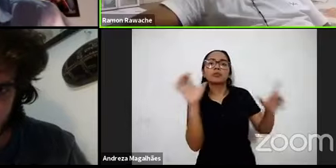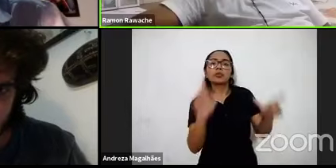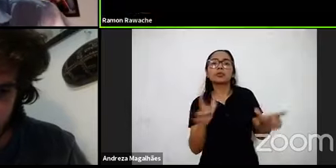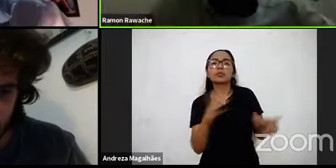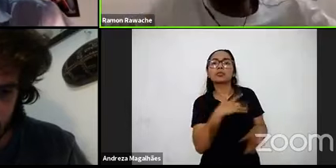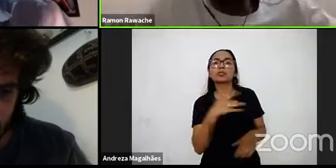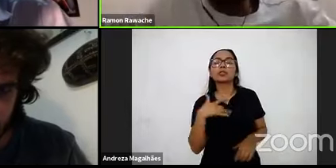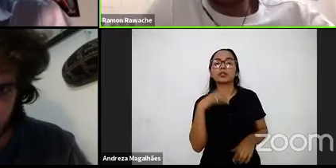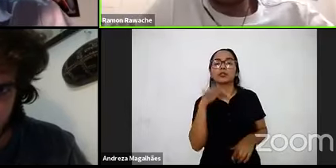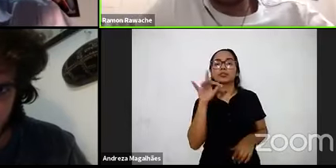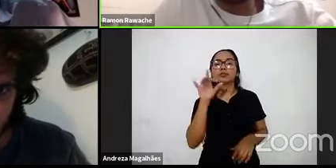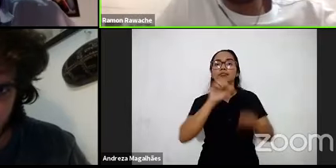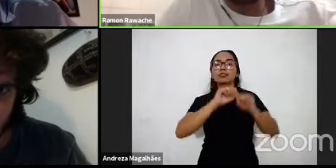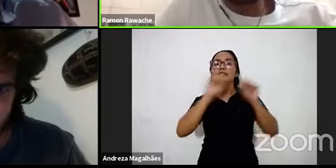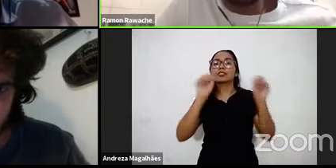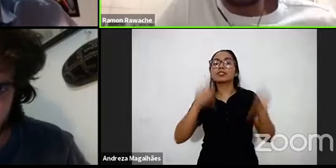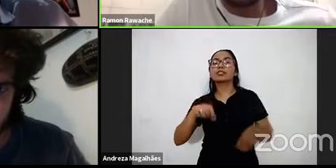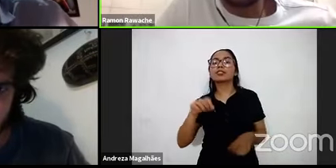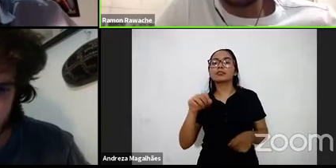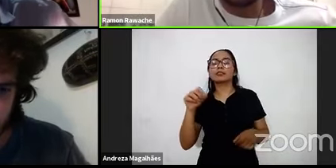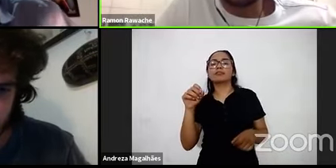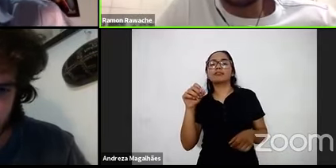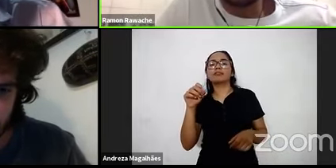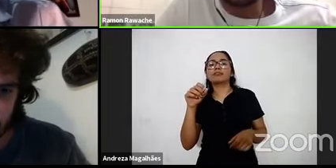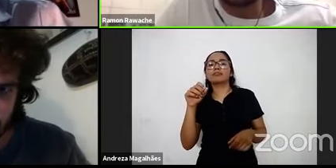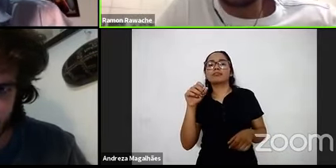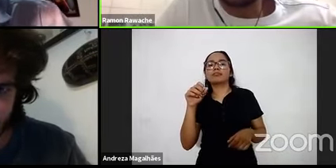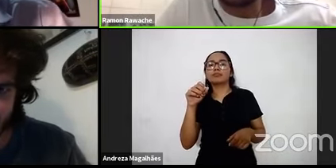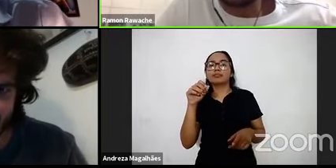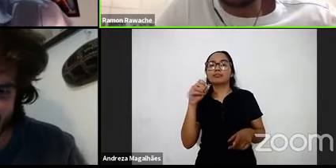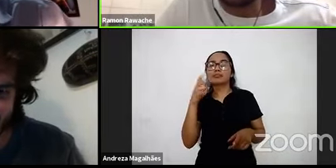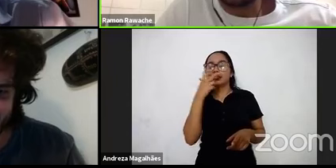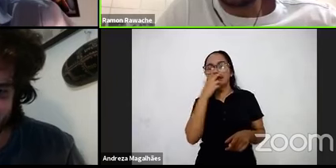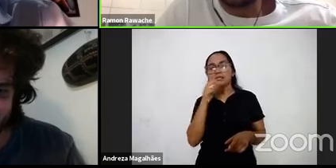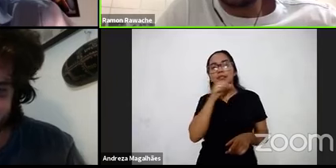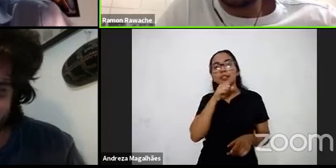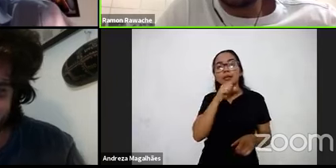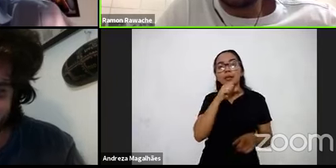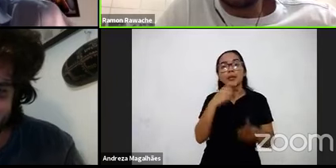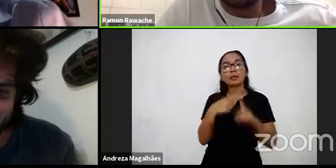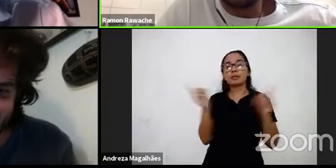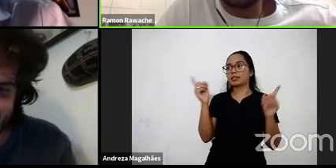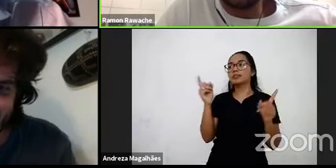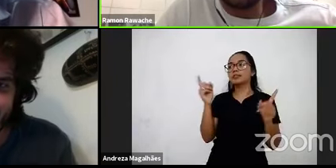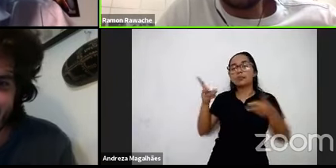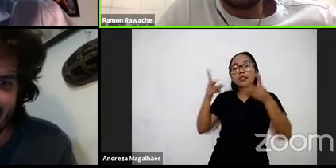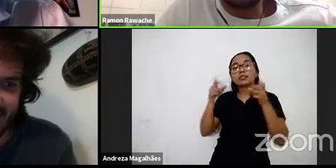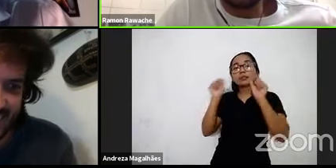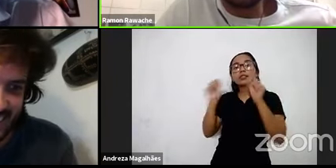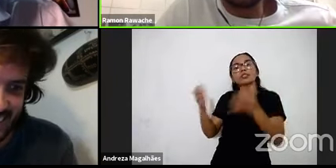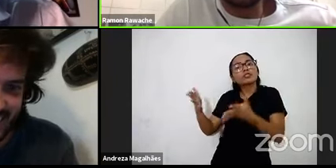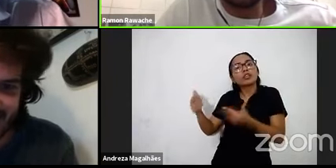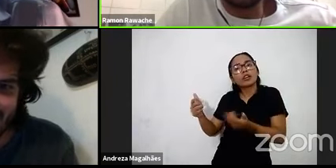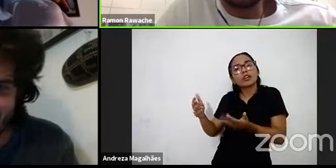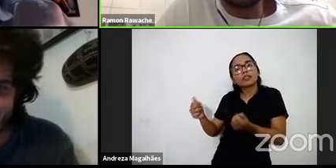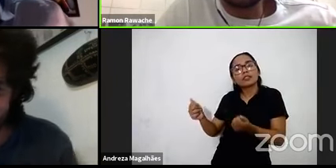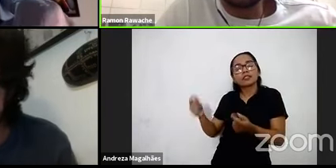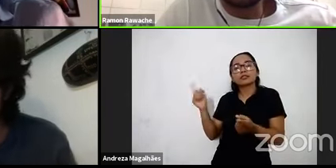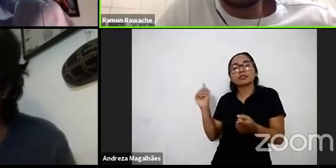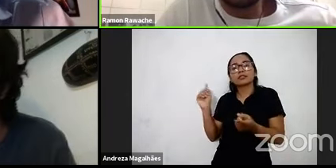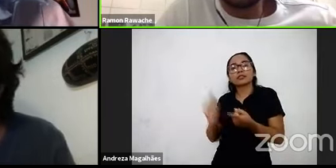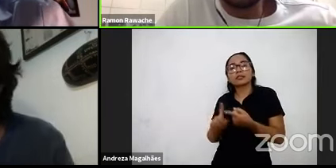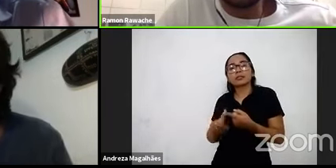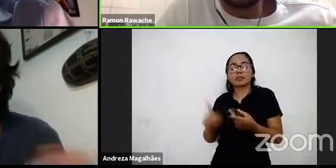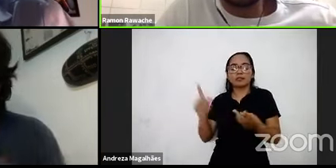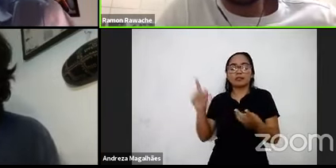queria destacar que tem a Núbia está aqui conosco, a professora Tânia Batista, né, o Josimar de Baturité está aqui